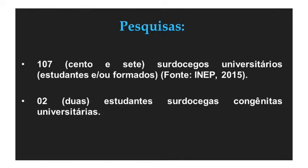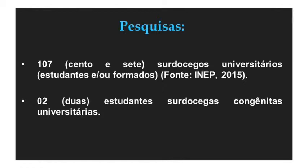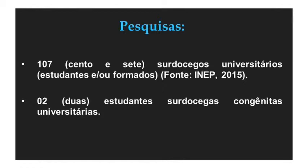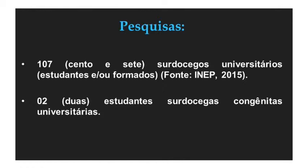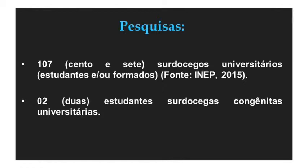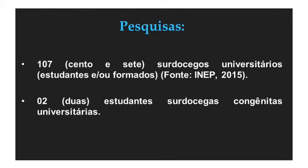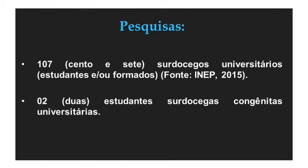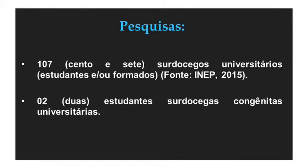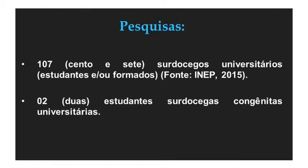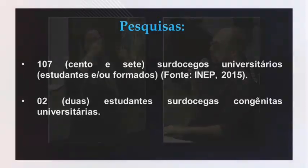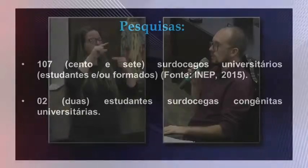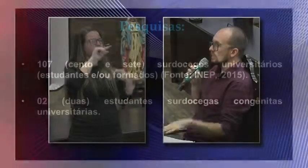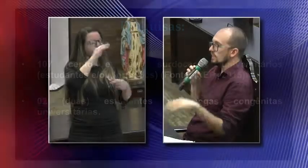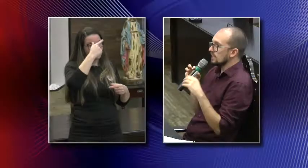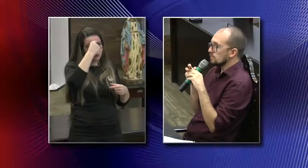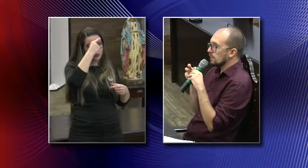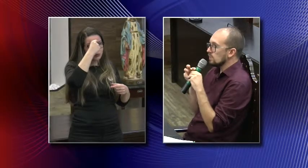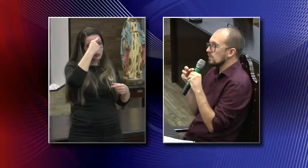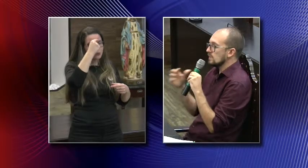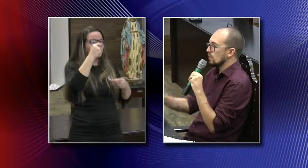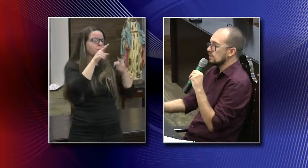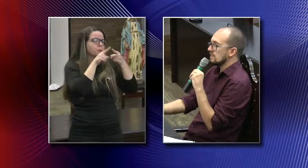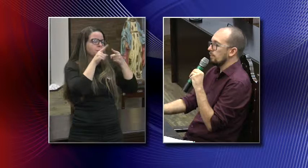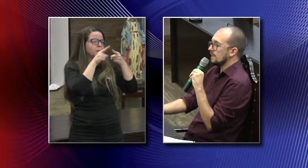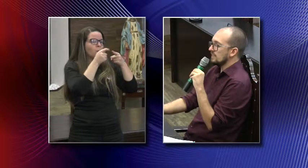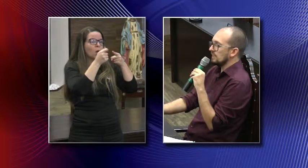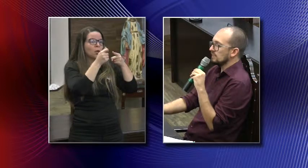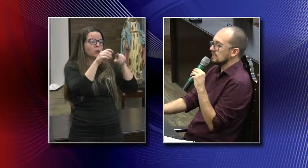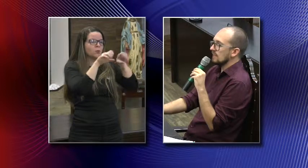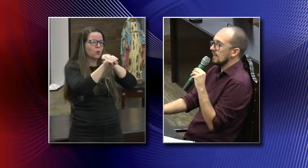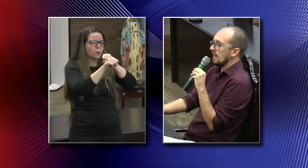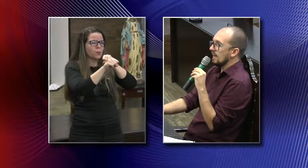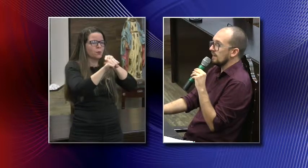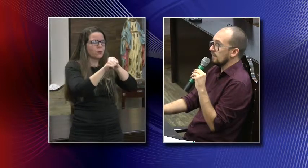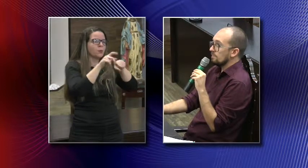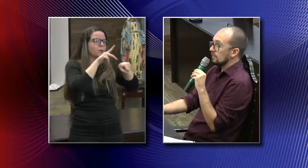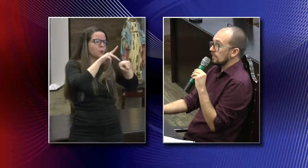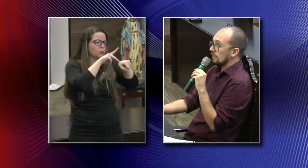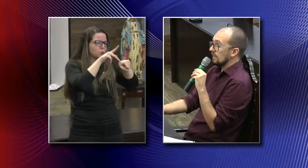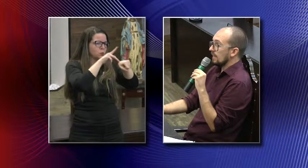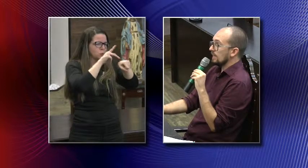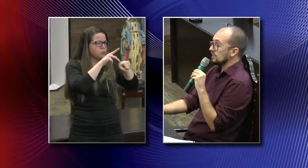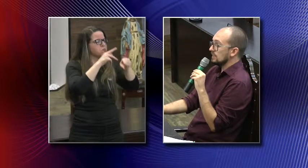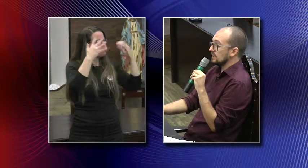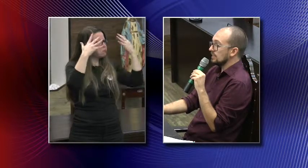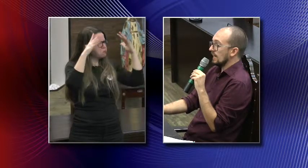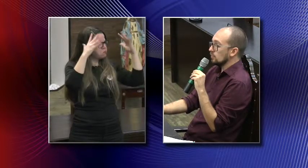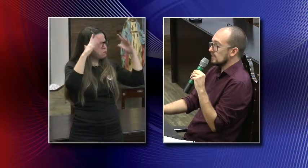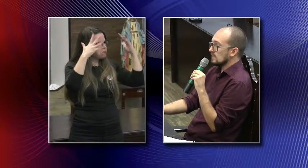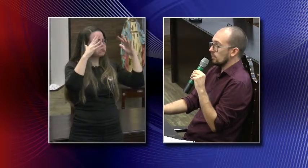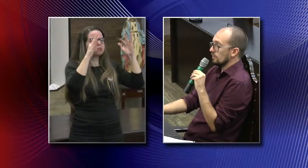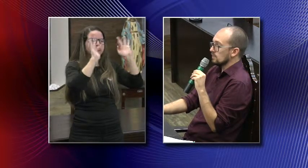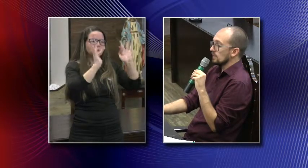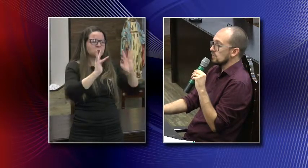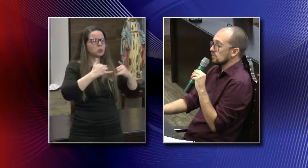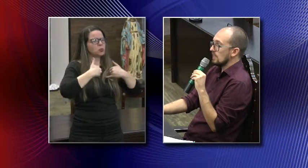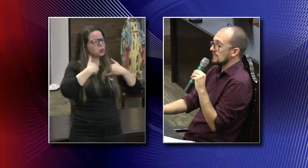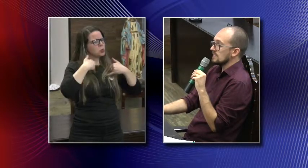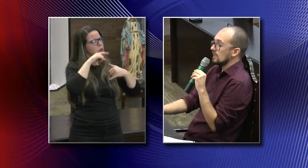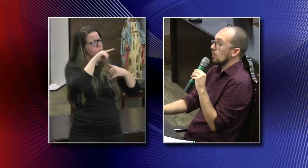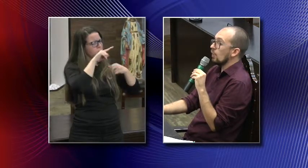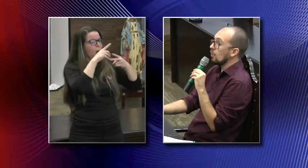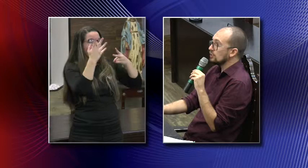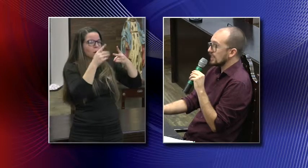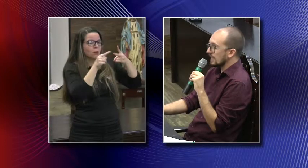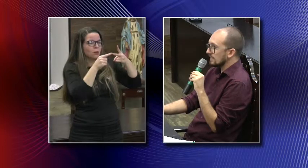baixo aqui, as duas únicas pessoas que hoje estão presentes na área de graduação, estudantes